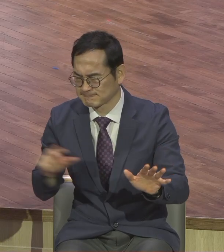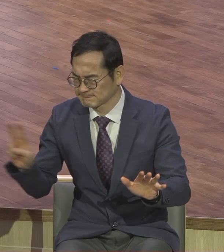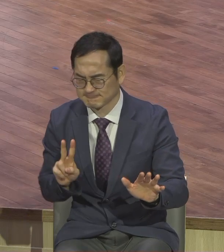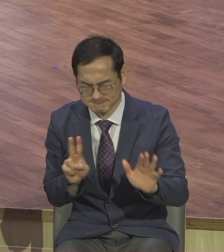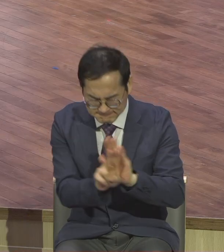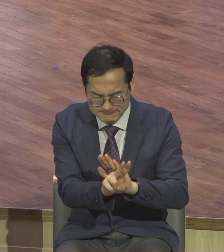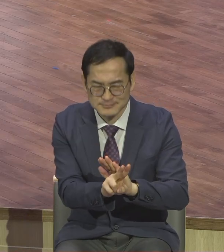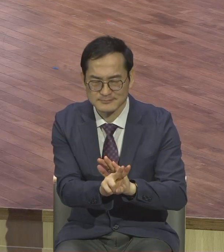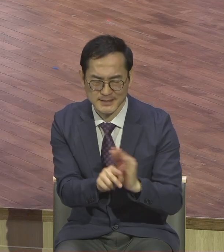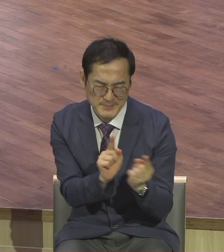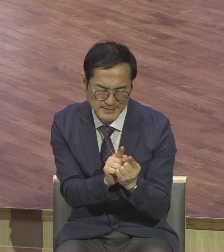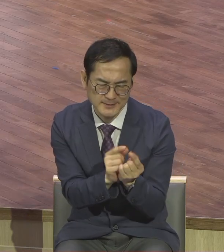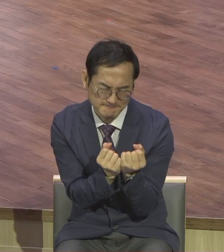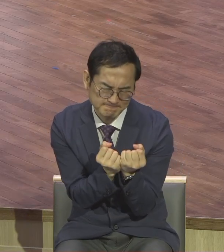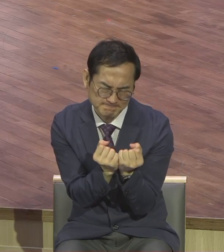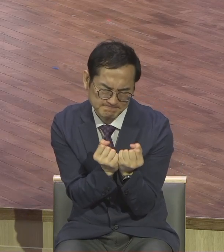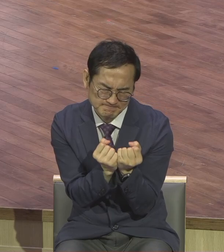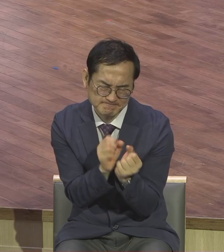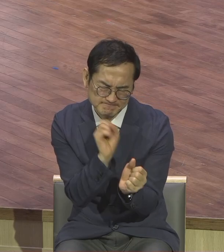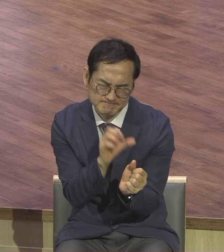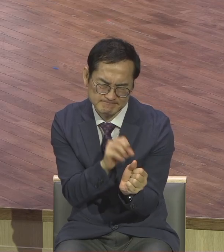그 찾아가서 정말